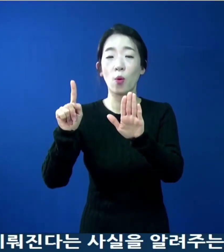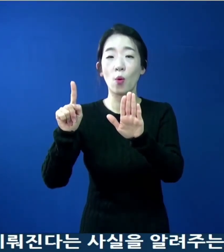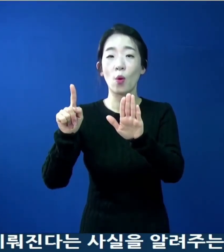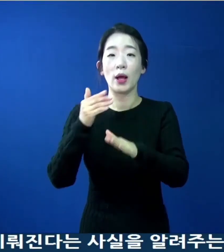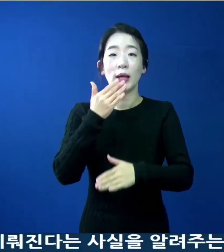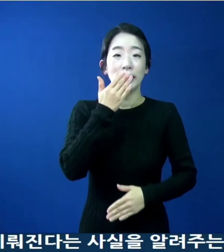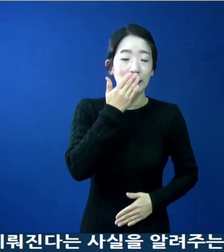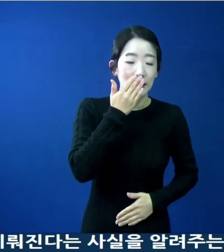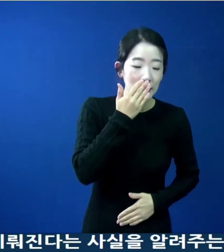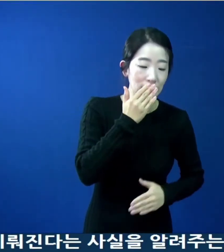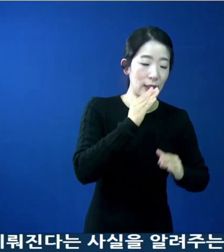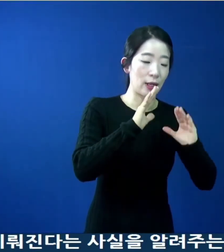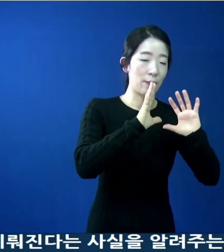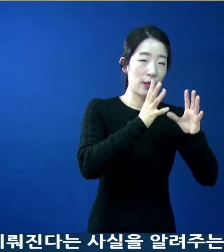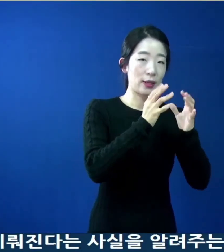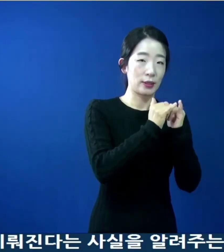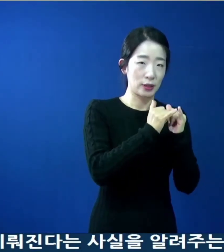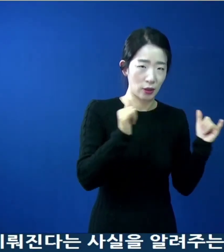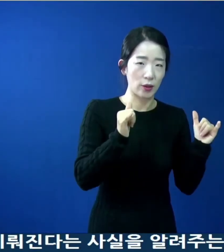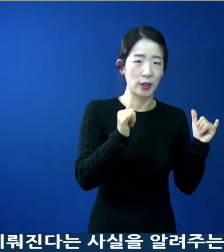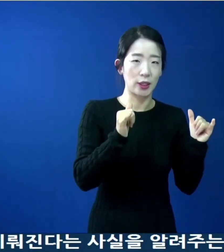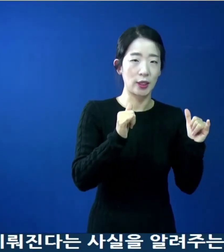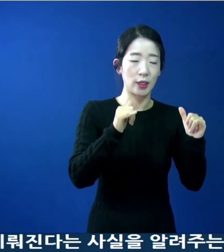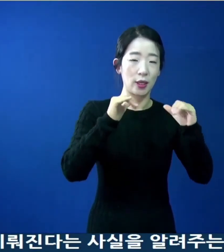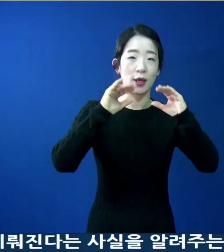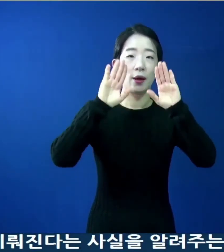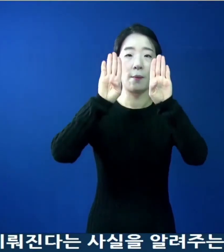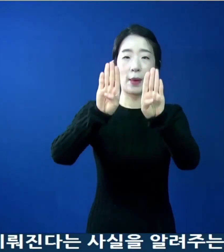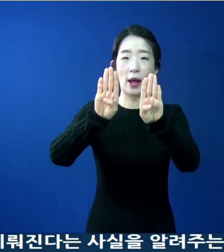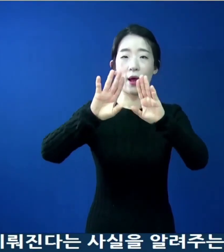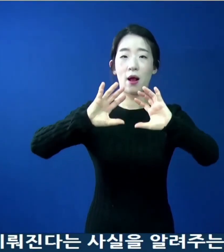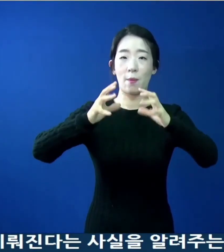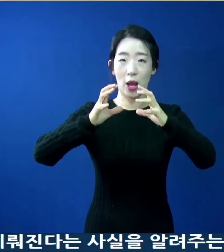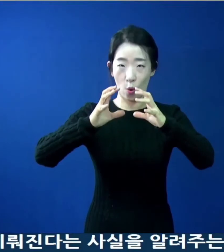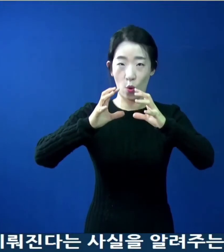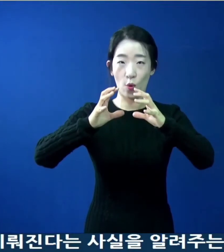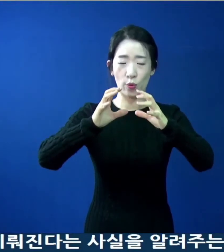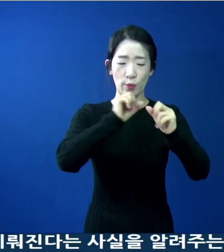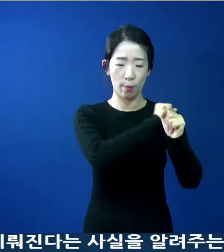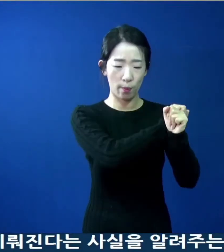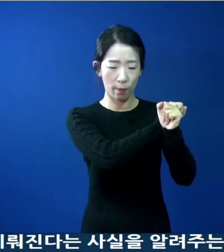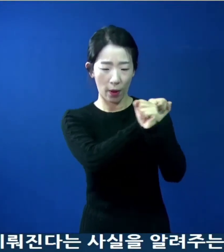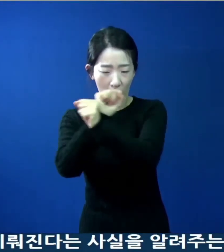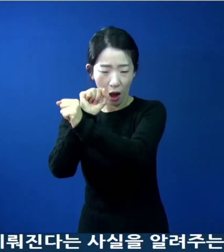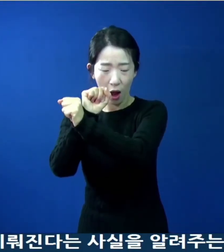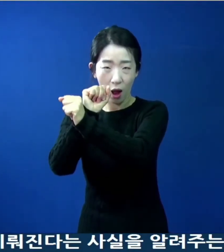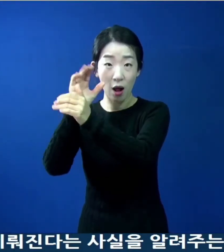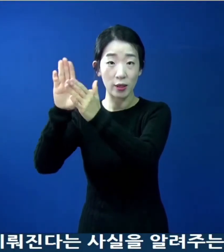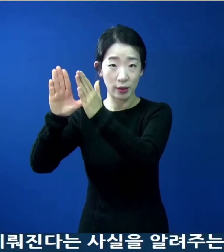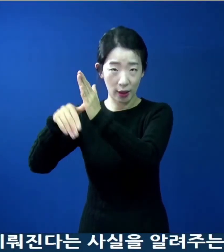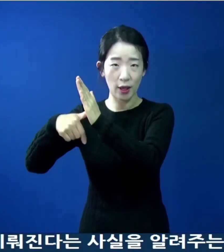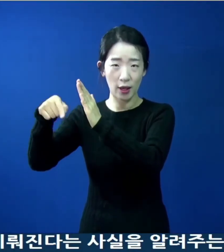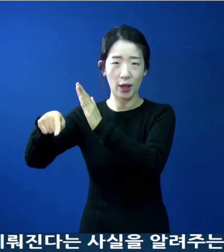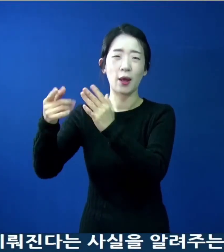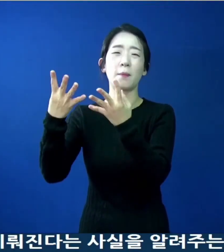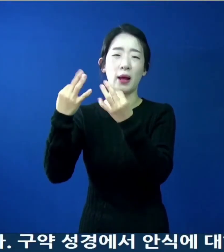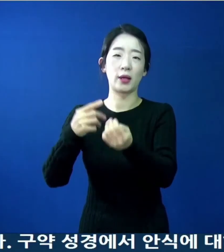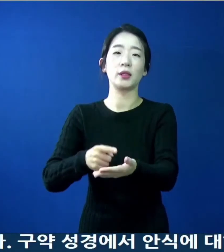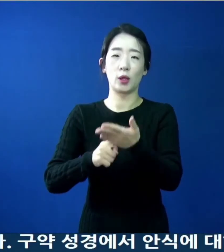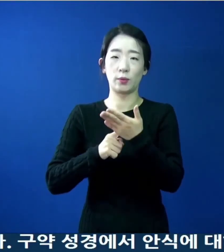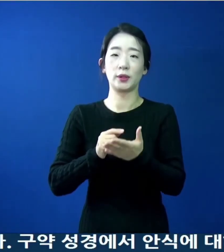백성이 바벨론의 포로로 끌려갔을 때입니다. 이스라엘의 바벨론 포로 생활 중에